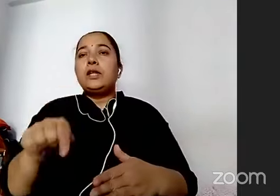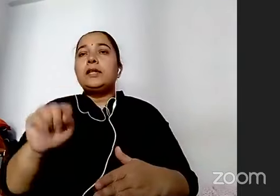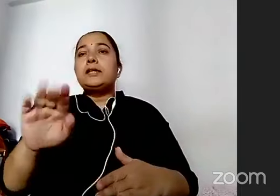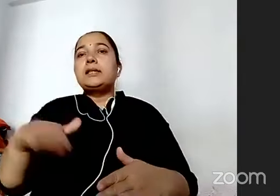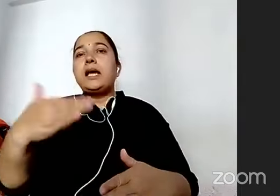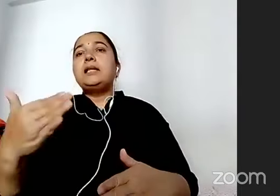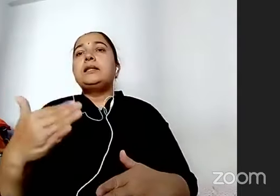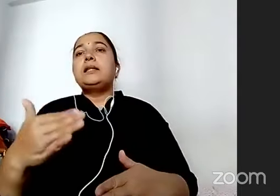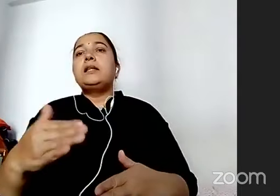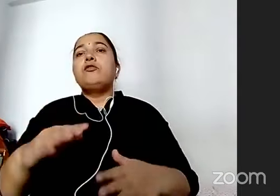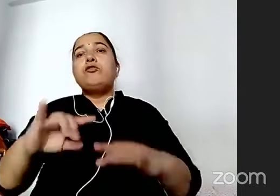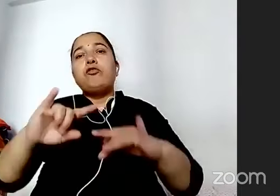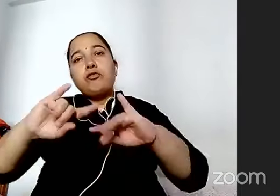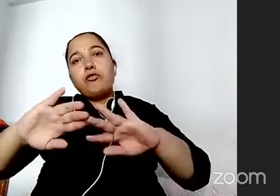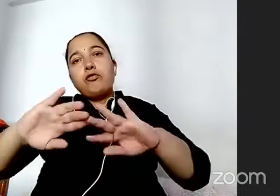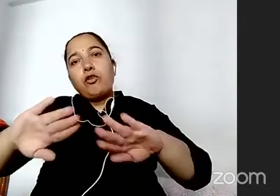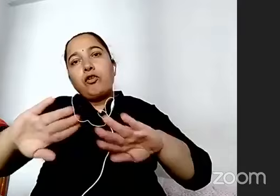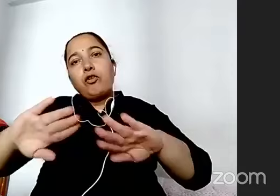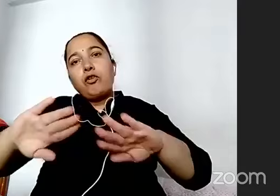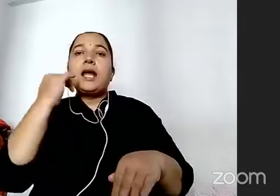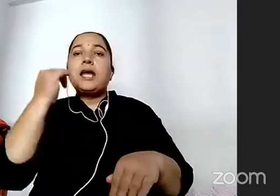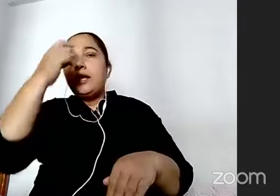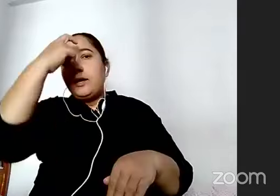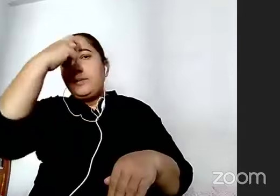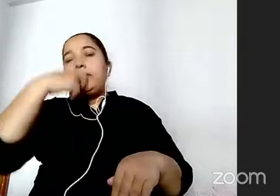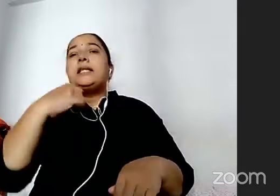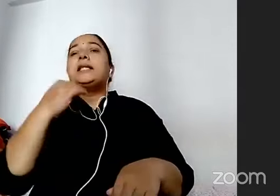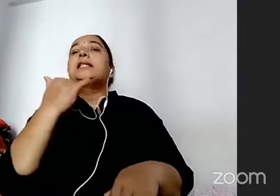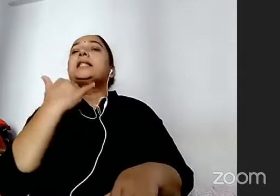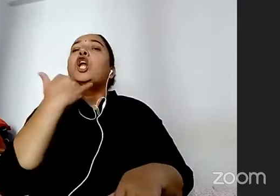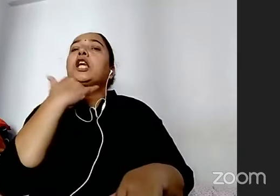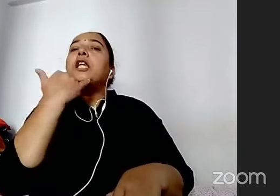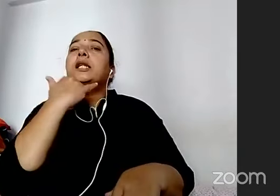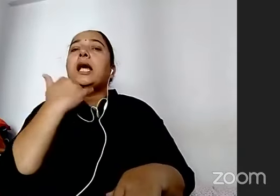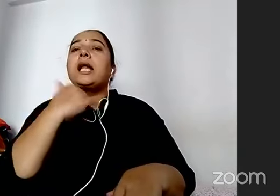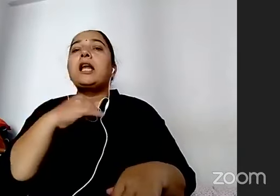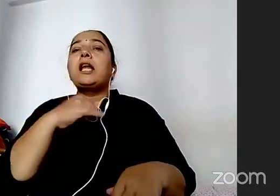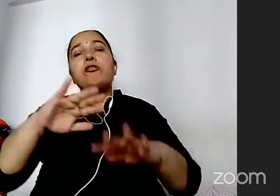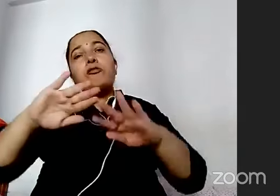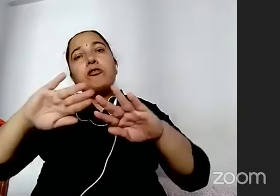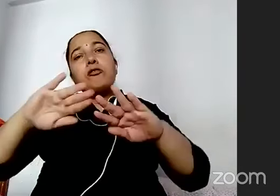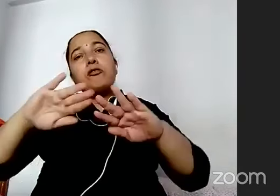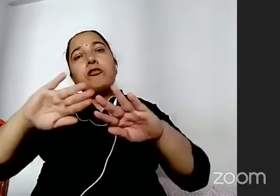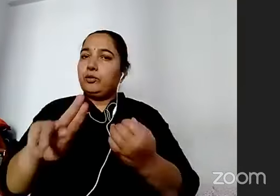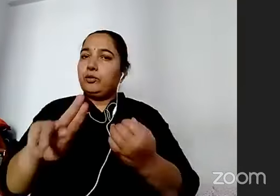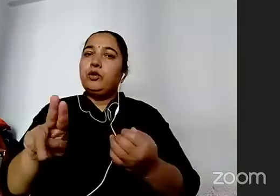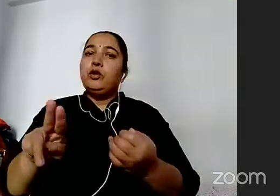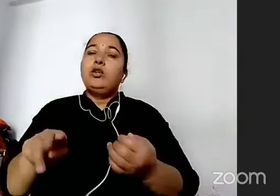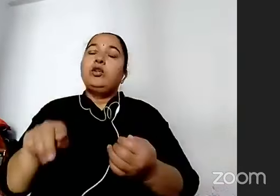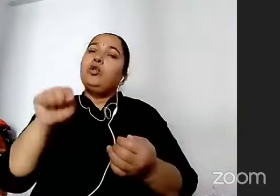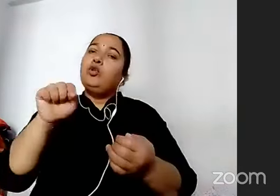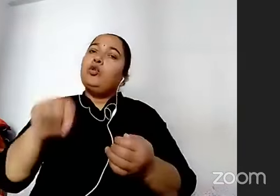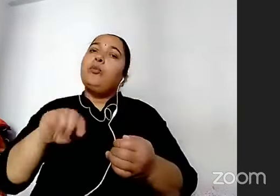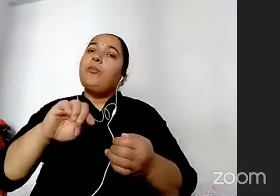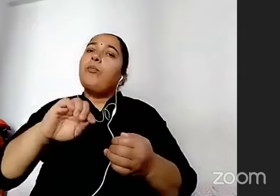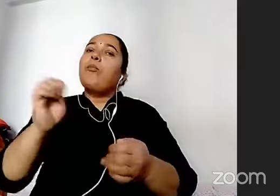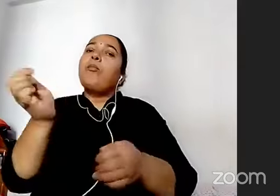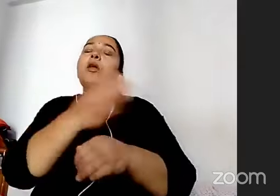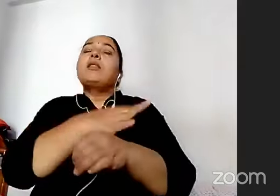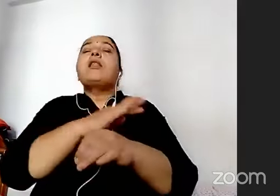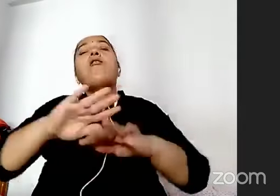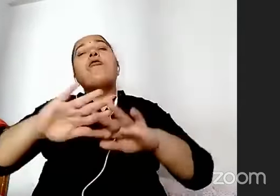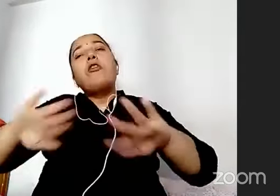गरेर लैङ्गिकतालाई जुन जसरी डिफाइन थियो त्यो डिफाइन त्यो नेरेटिभ्स भन्दा चाहिँ हामीले भिन्न किसिमले यो नेरेटिभ डिफाइन गरेको छौँ र